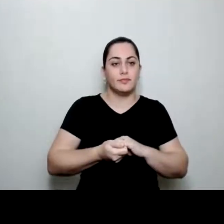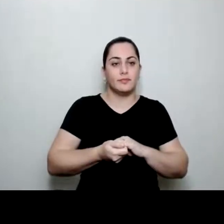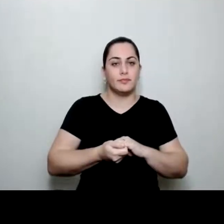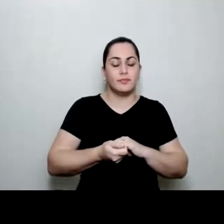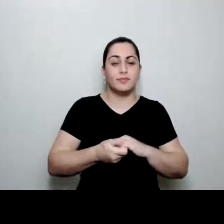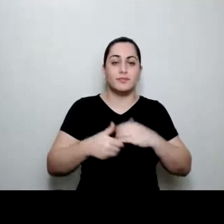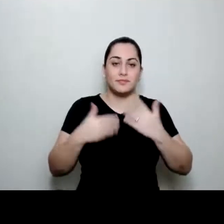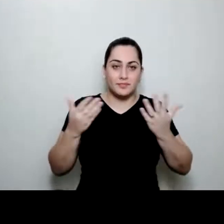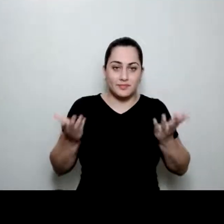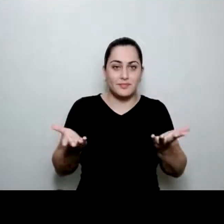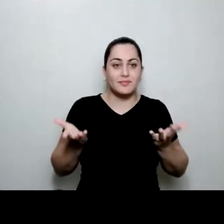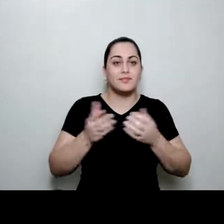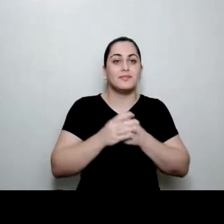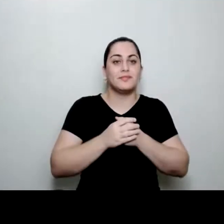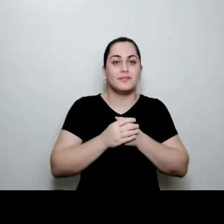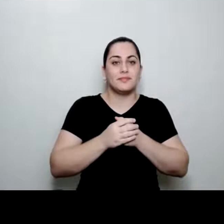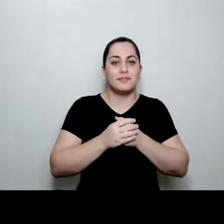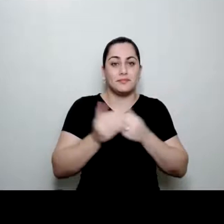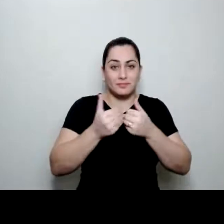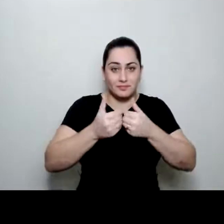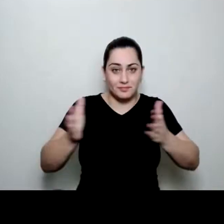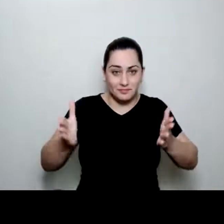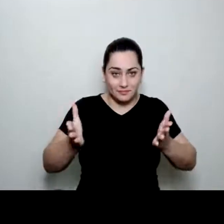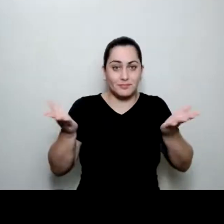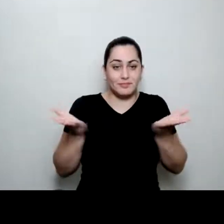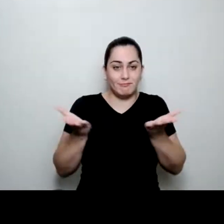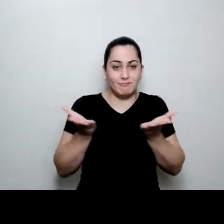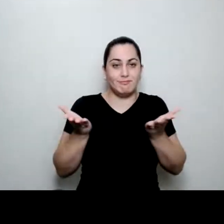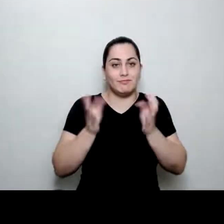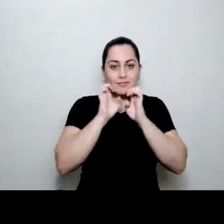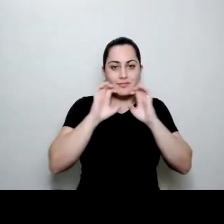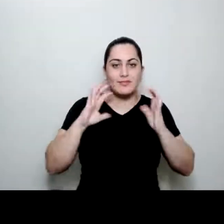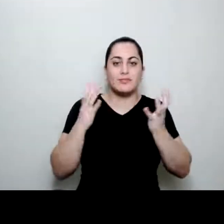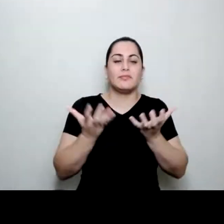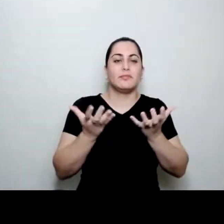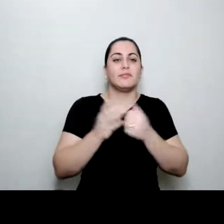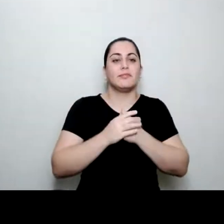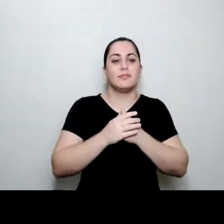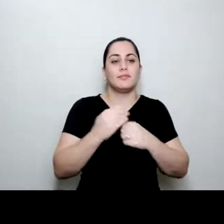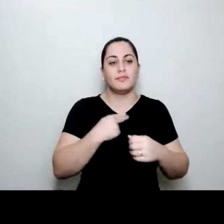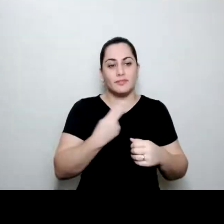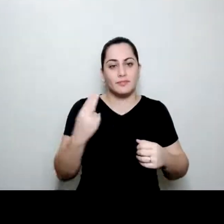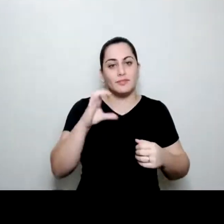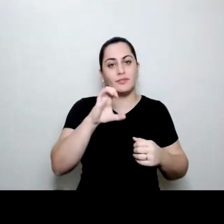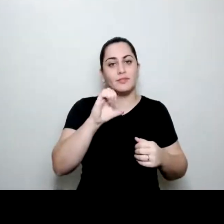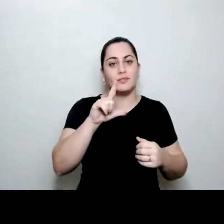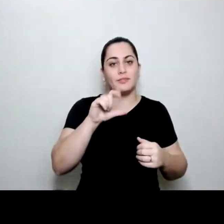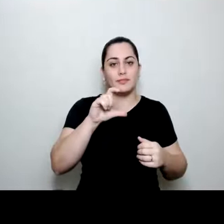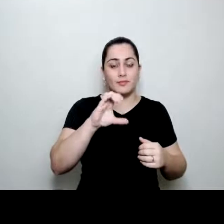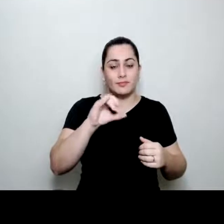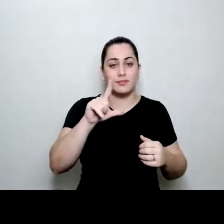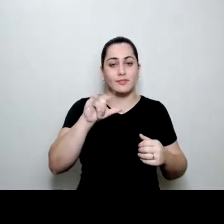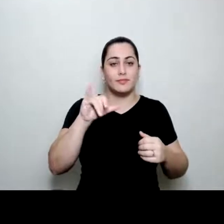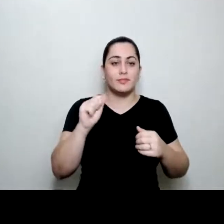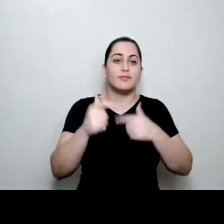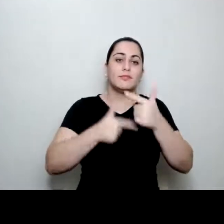Então, pessoal, vou abrir oficialmente o evento, né? Eu sou a Cecília, eu trabalho como pesquisadora